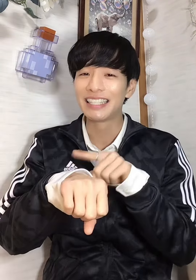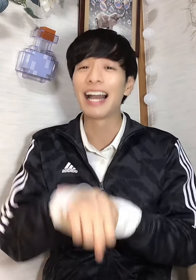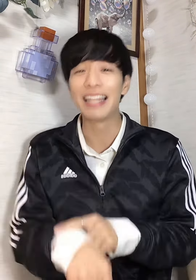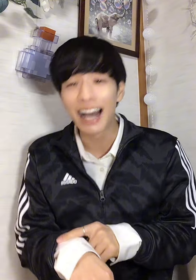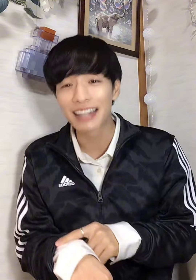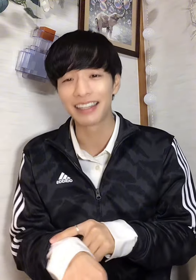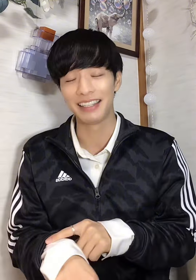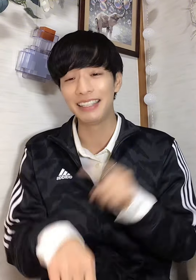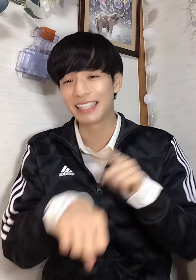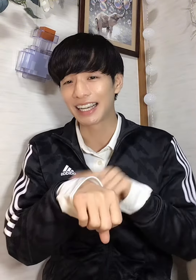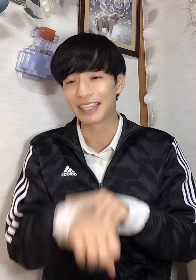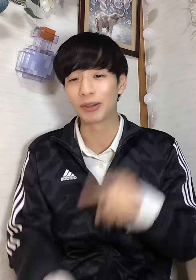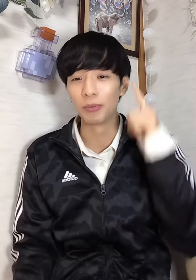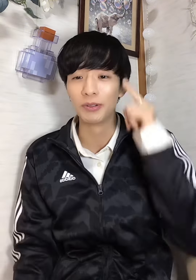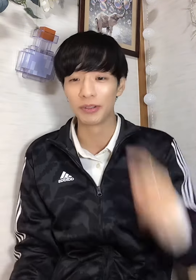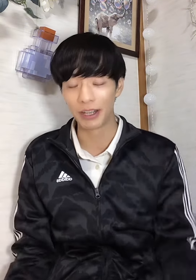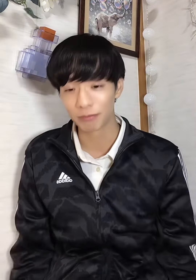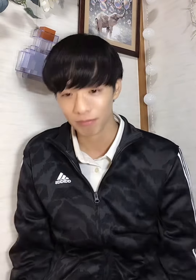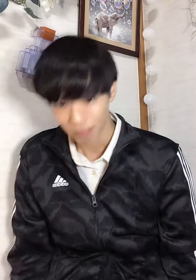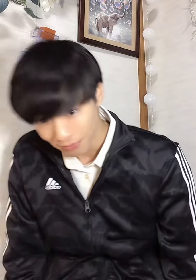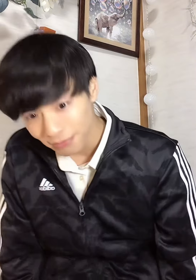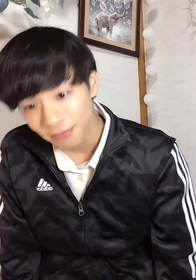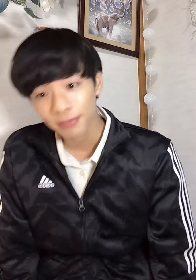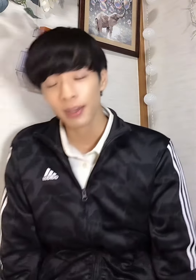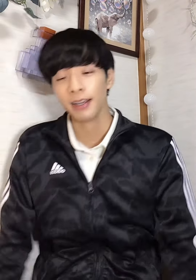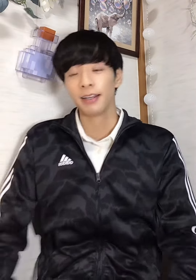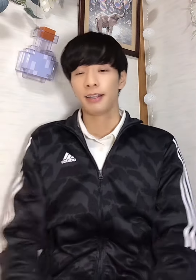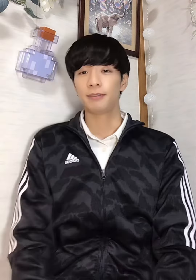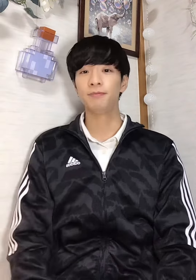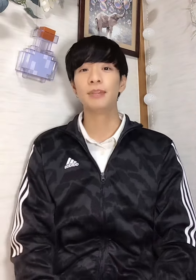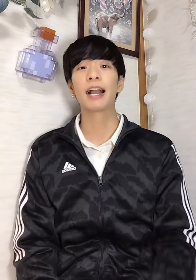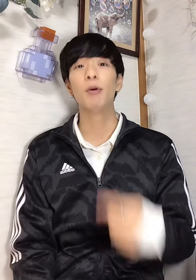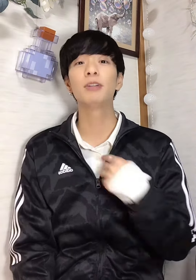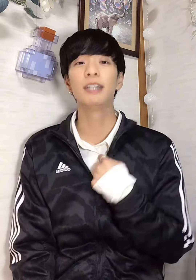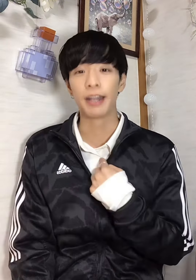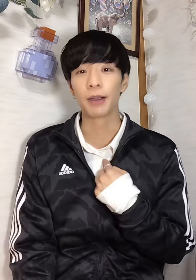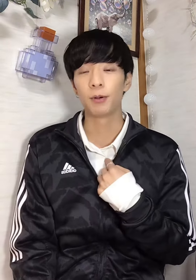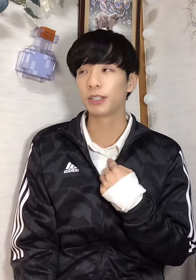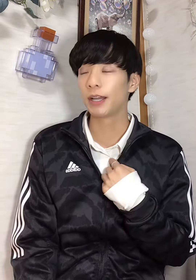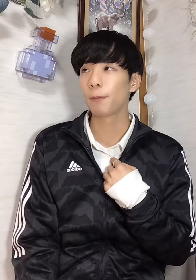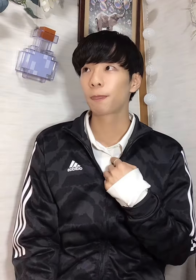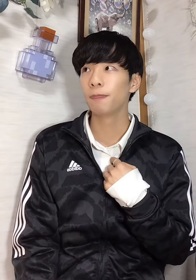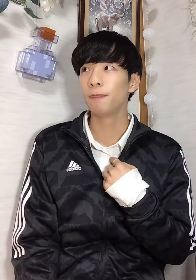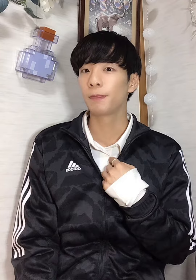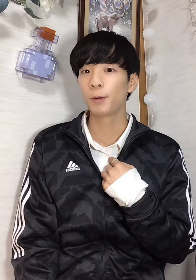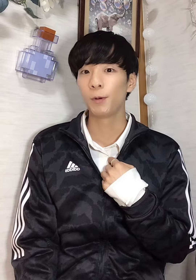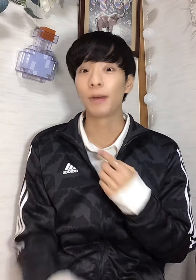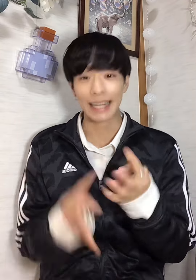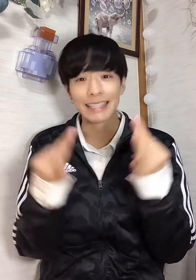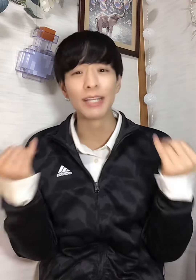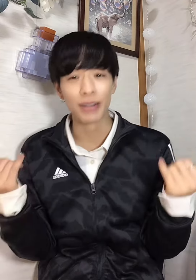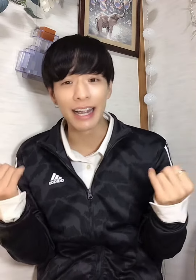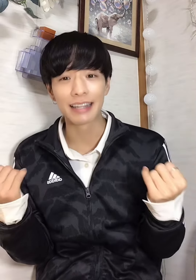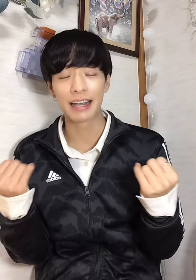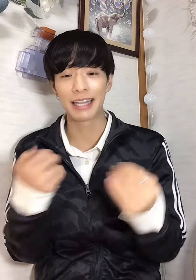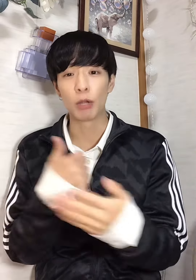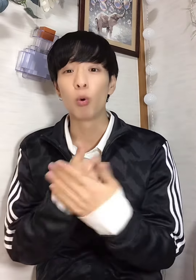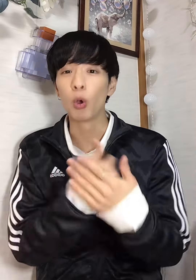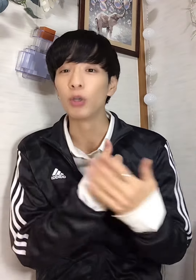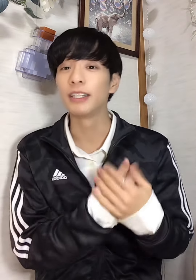したいなって。いい時間だと思うので。なんか僕がね、こうして、まあ、たくさんのね、方々にフォローし